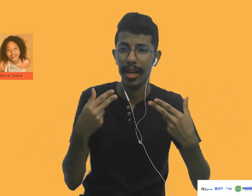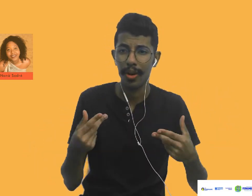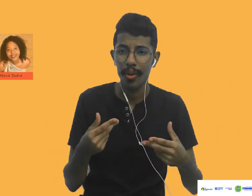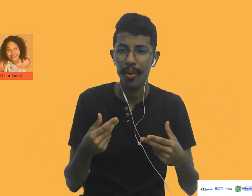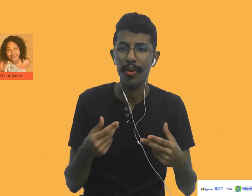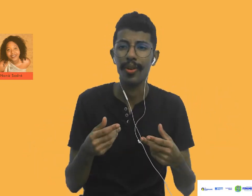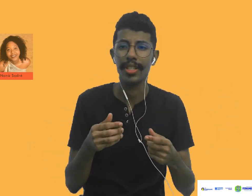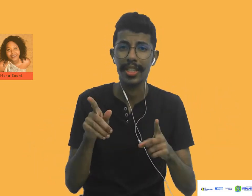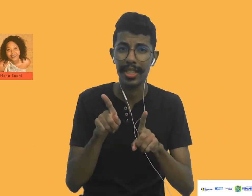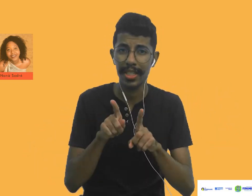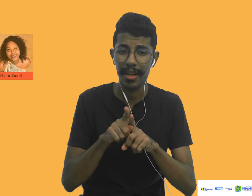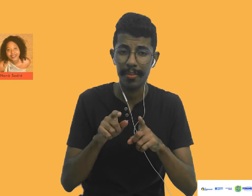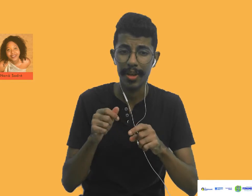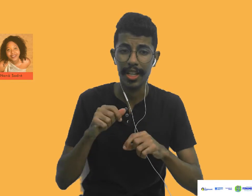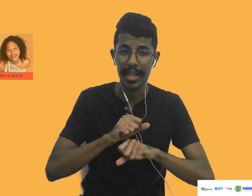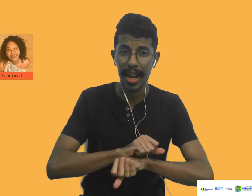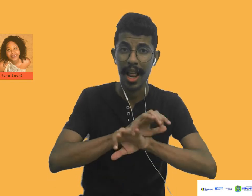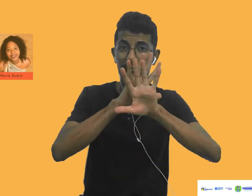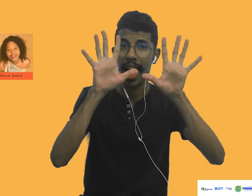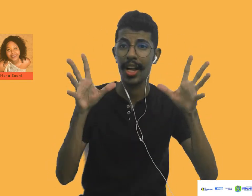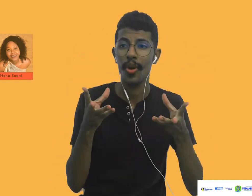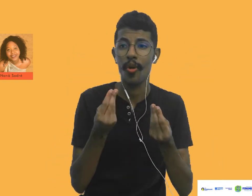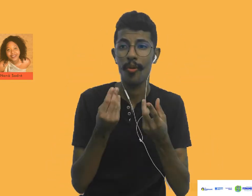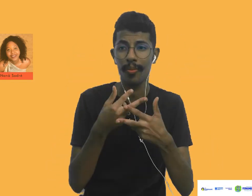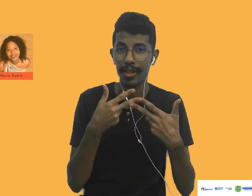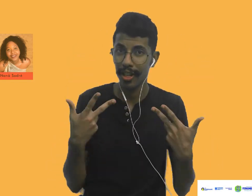muita coisa, tirou muita coisa debaixo